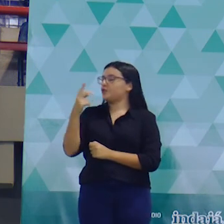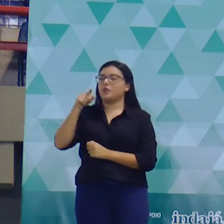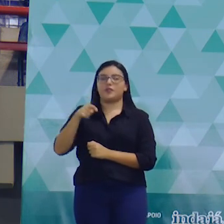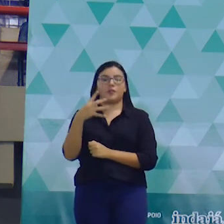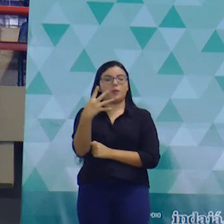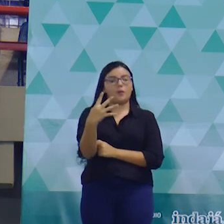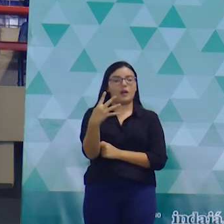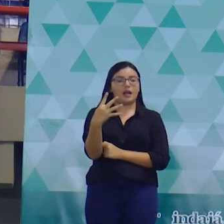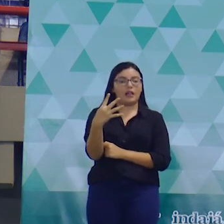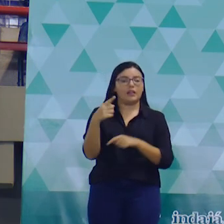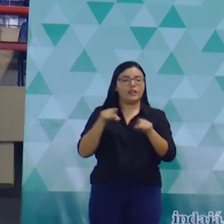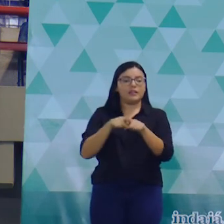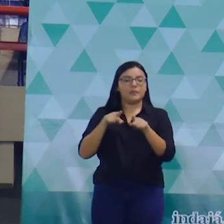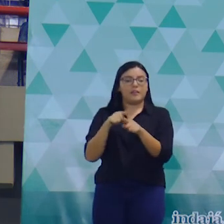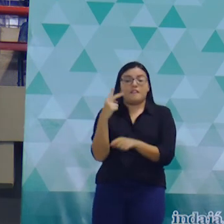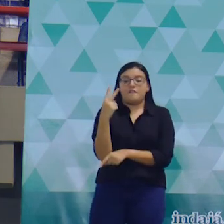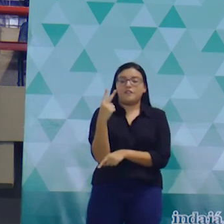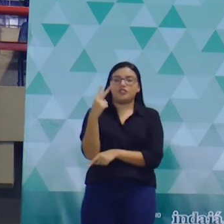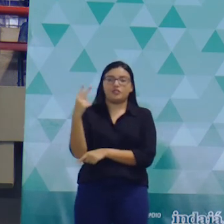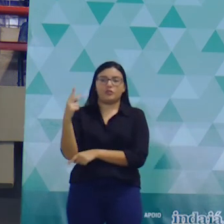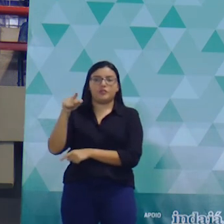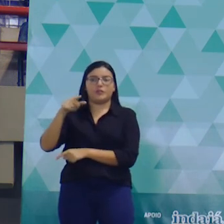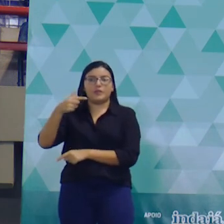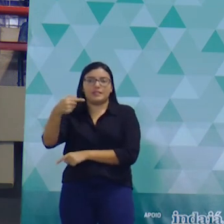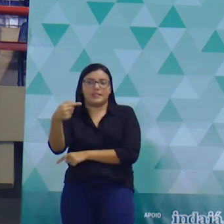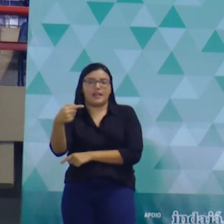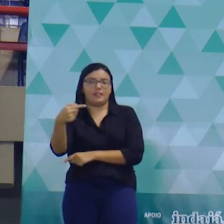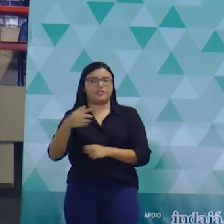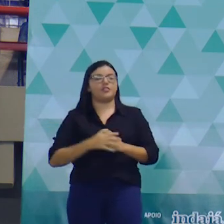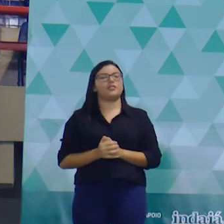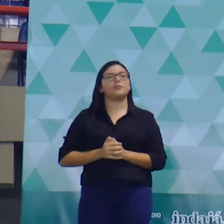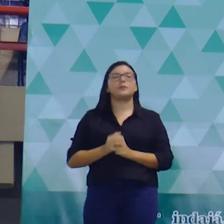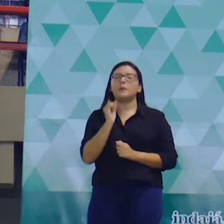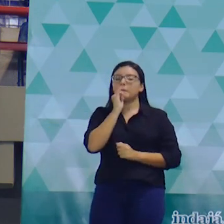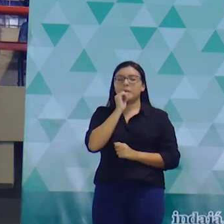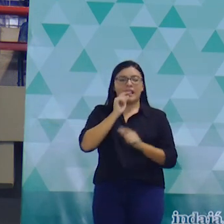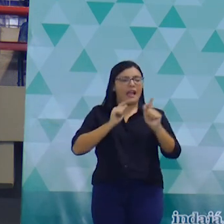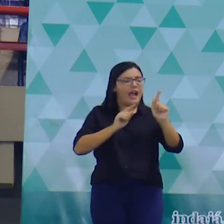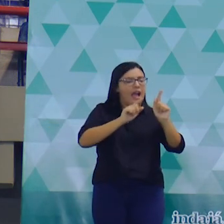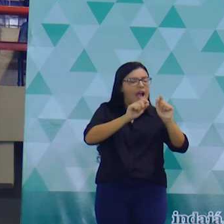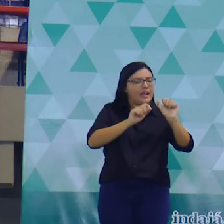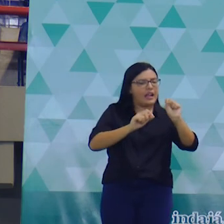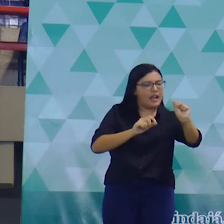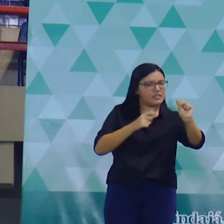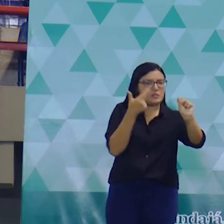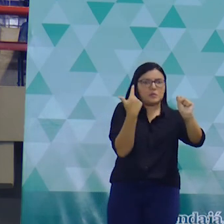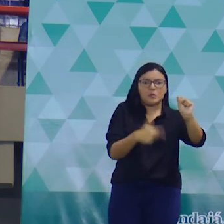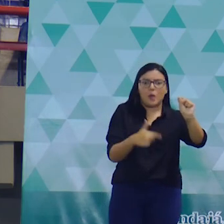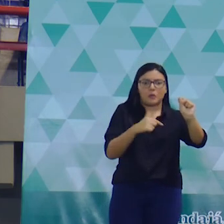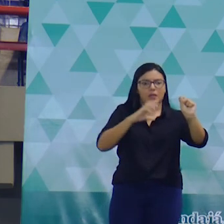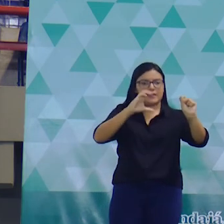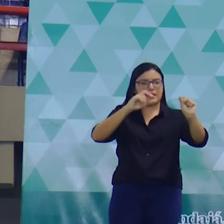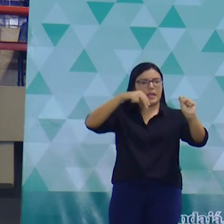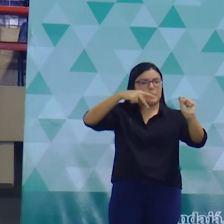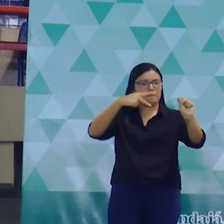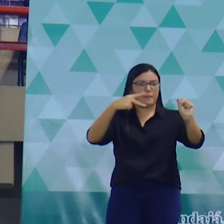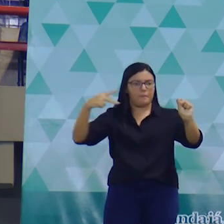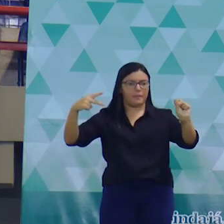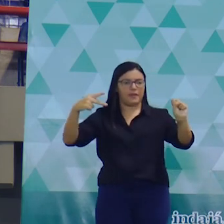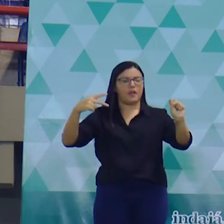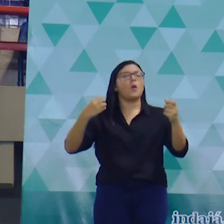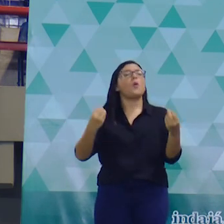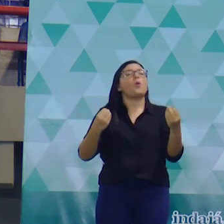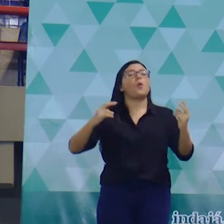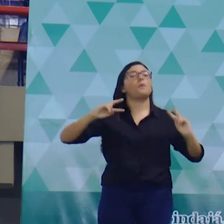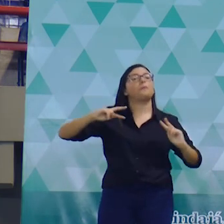Isso aí também é dado na questão, caso seja necessário. Se o gás não estiver na CNTP, para transformar mol em